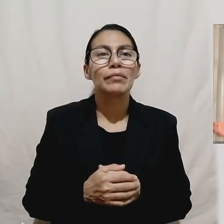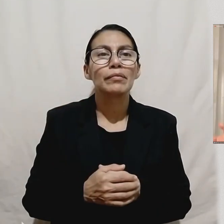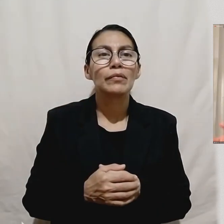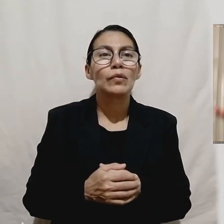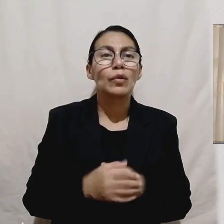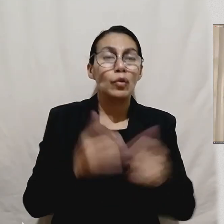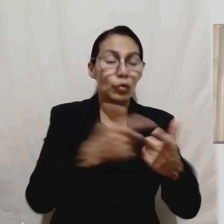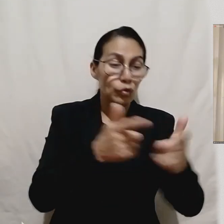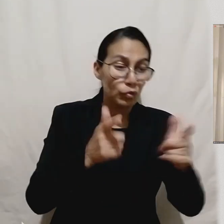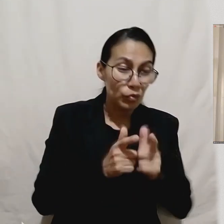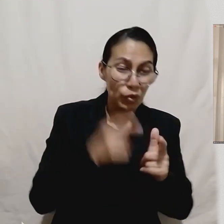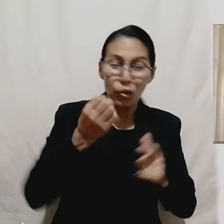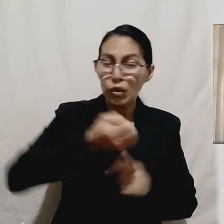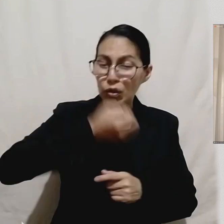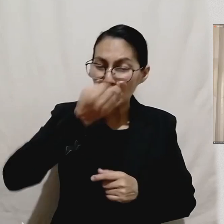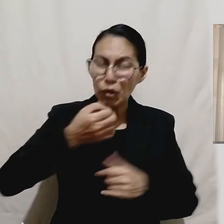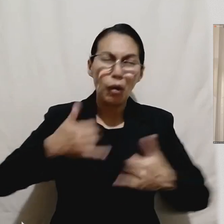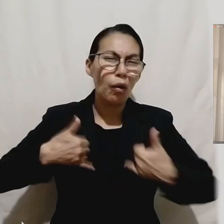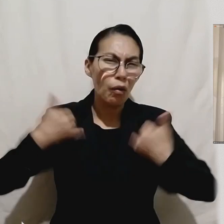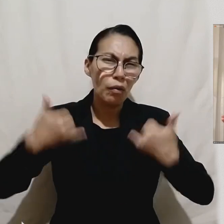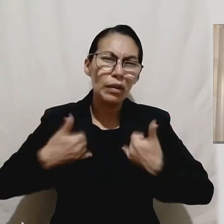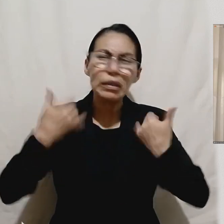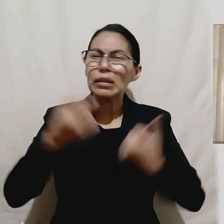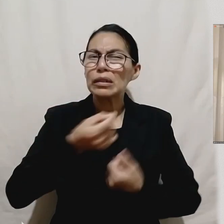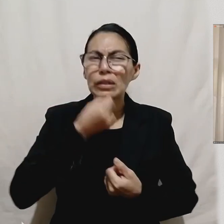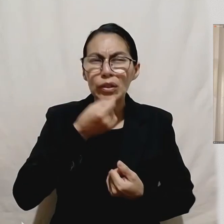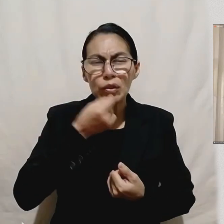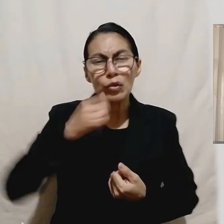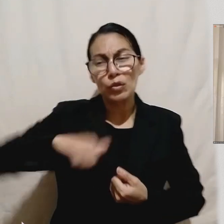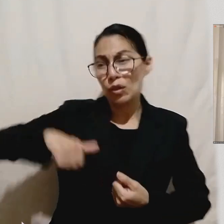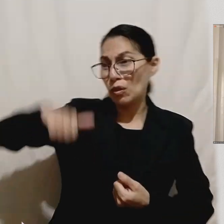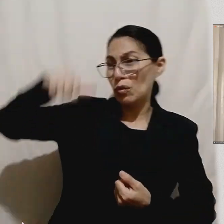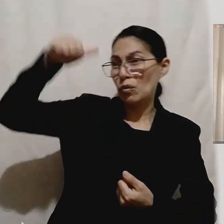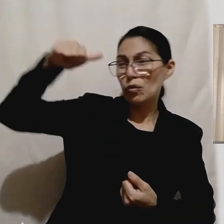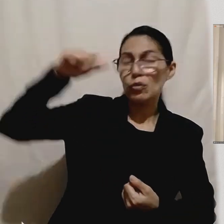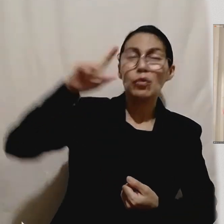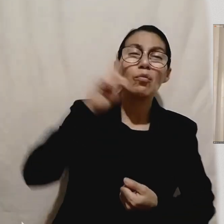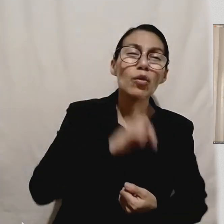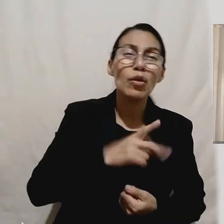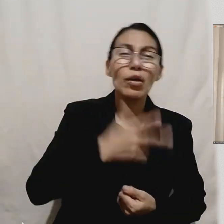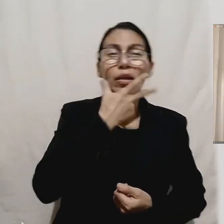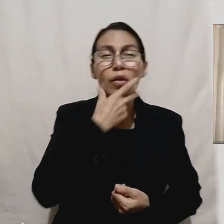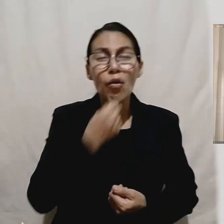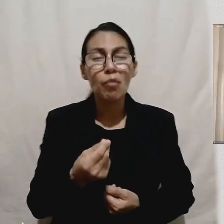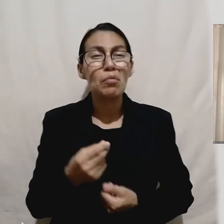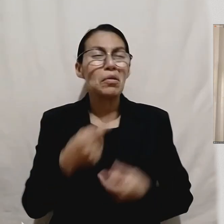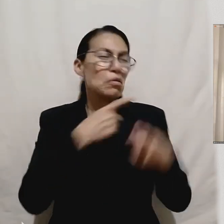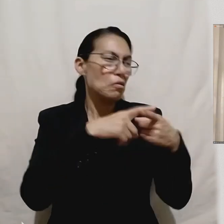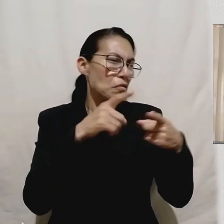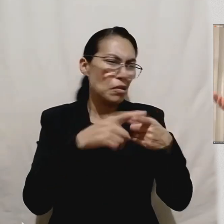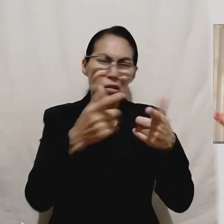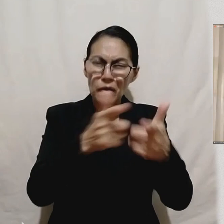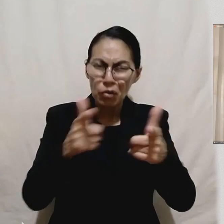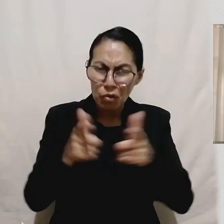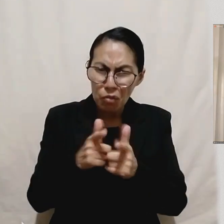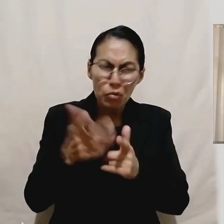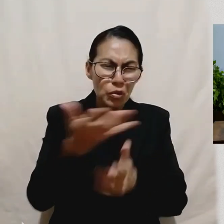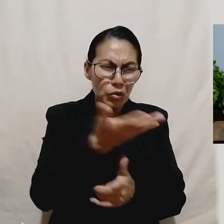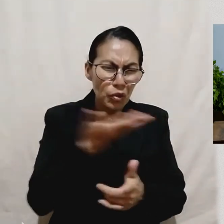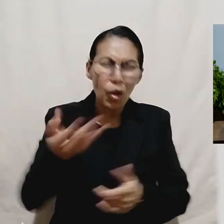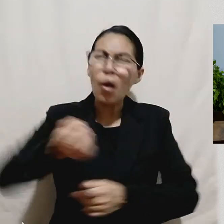formara muchísimos grupos de oración de jóvenes niños adultos de mujeres de hombres